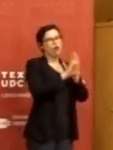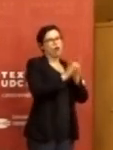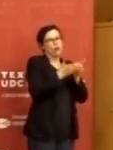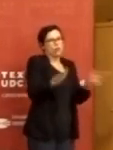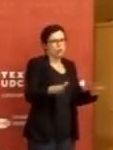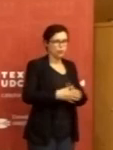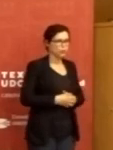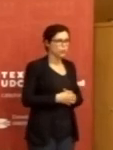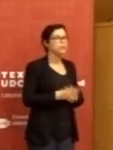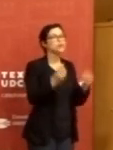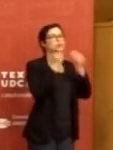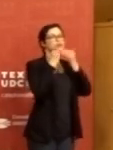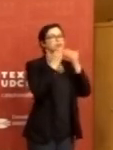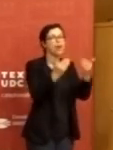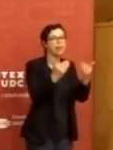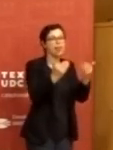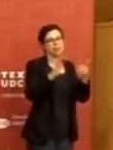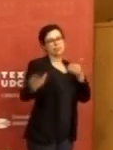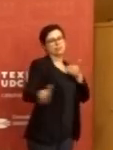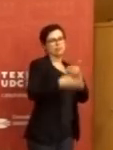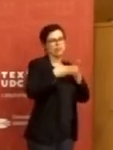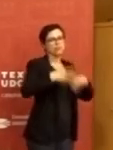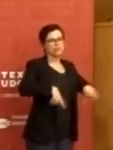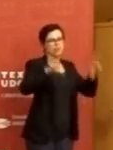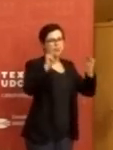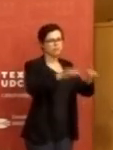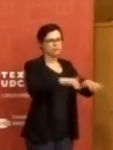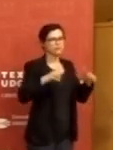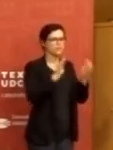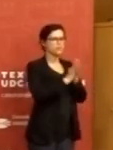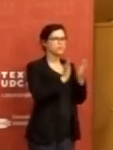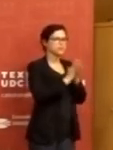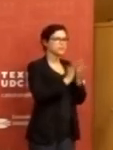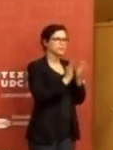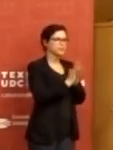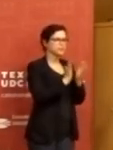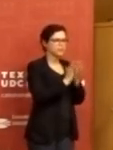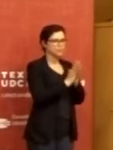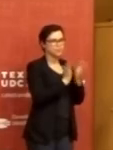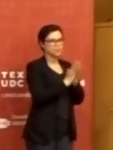Muchísimas gracias y podemos declarar cerrada la sesión. Pues muchas gracias.